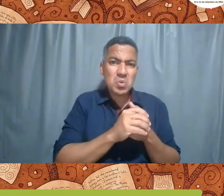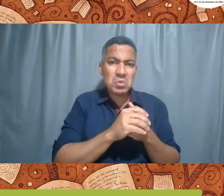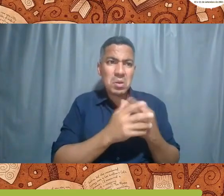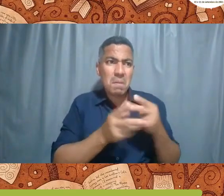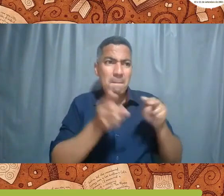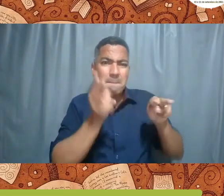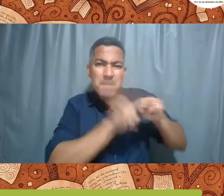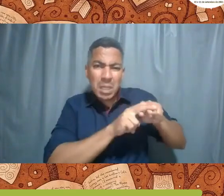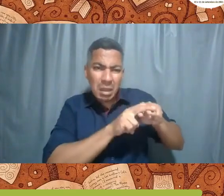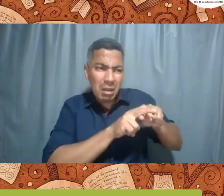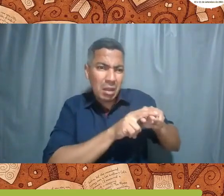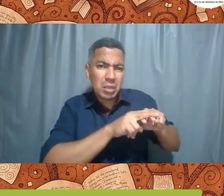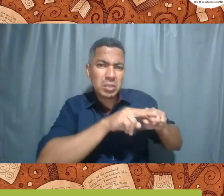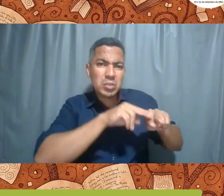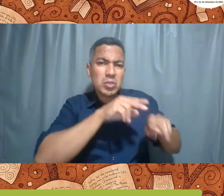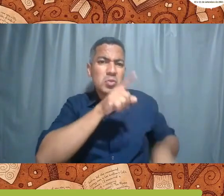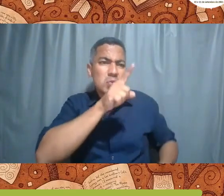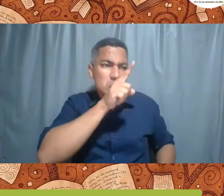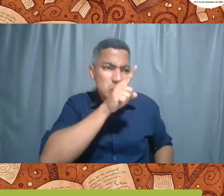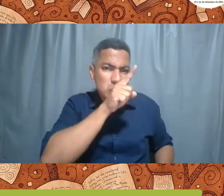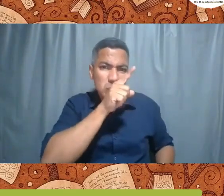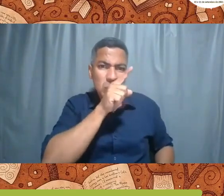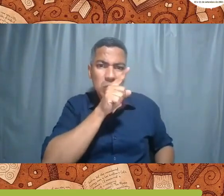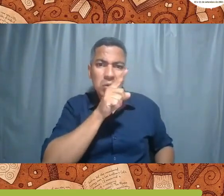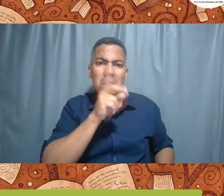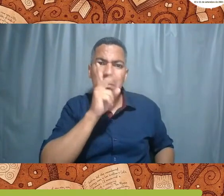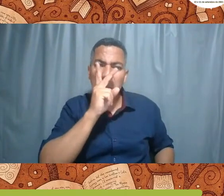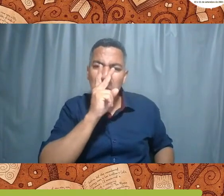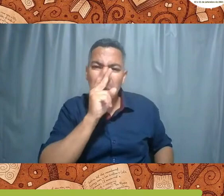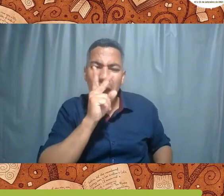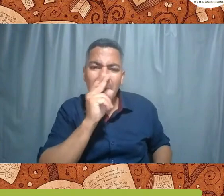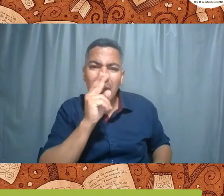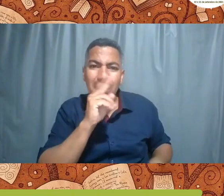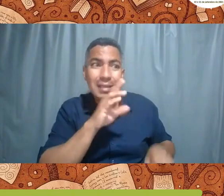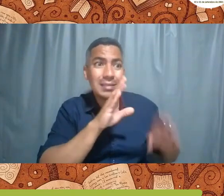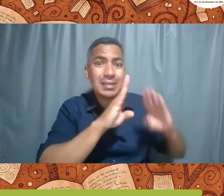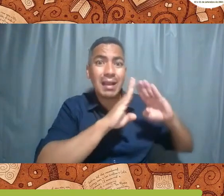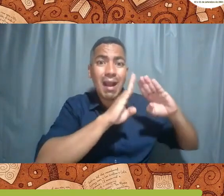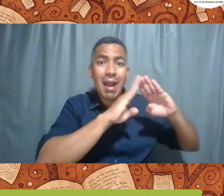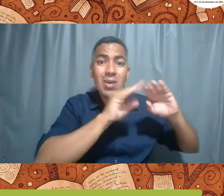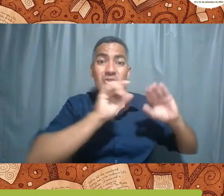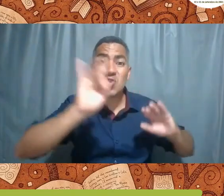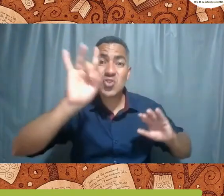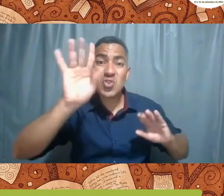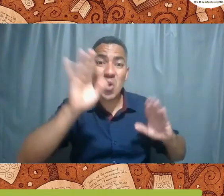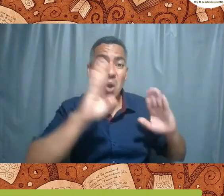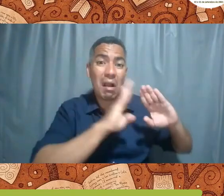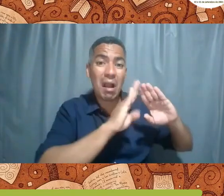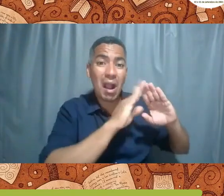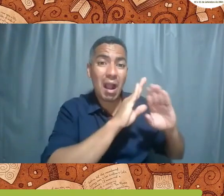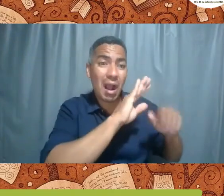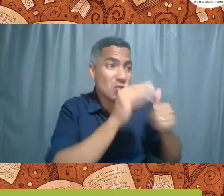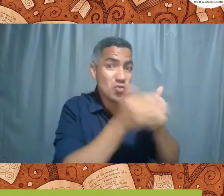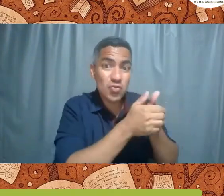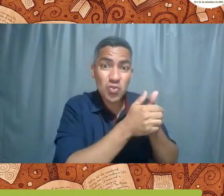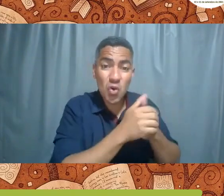dos pais e ao quarto dos filhos, onde o seio era o objeto sagrado